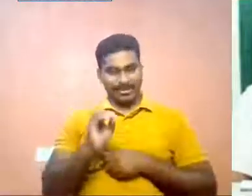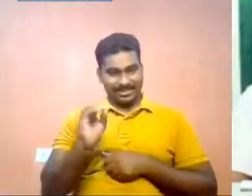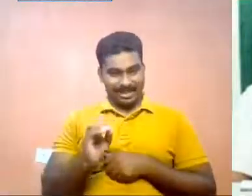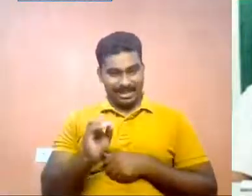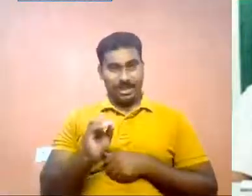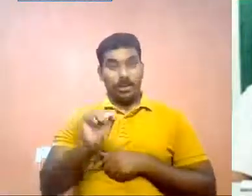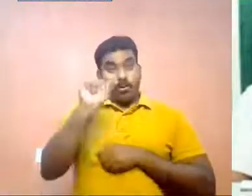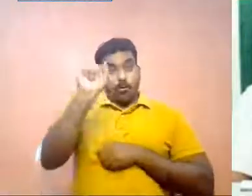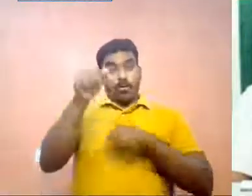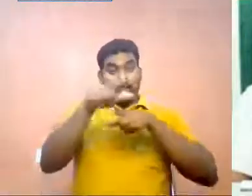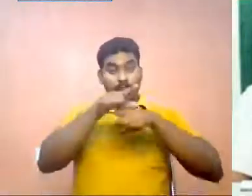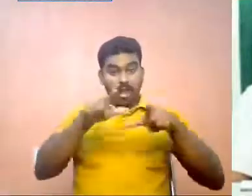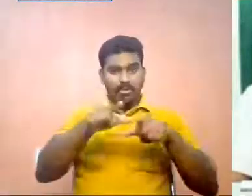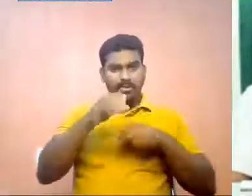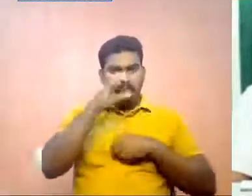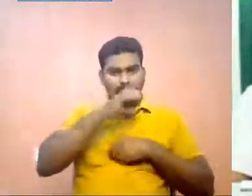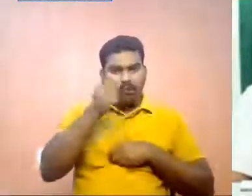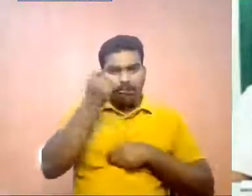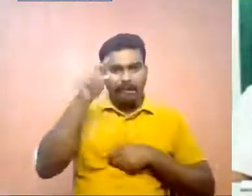ബ്രോഷറുകൾ, ലീഫ്ലെറ്റുകൾ,